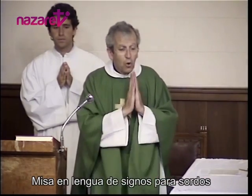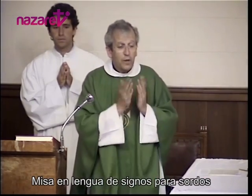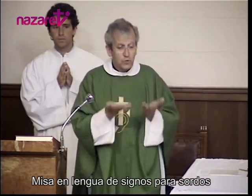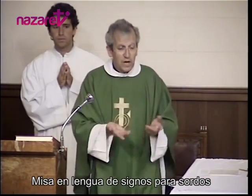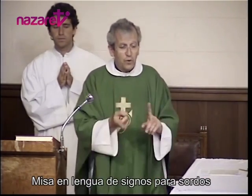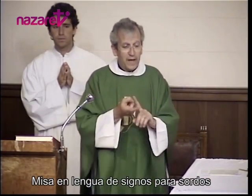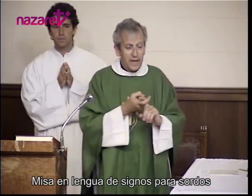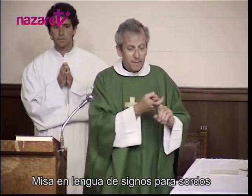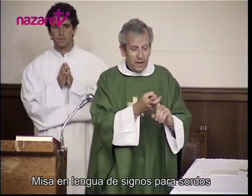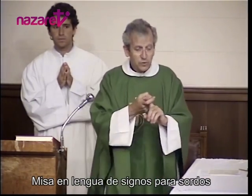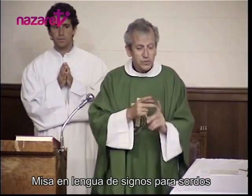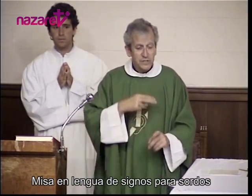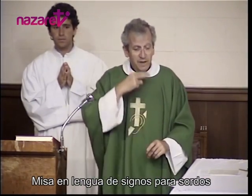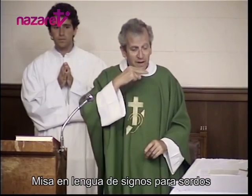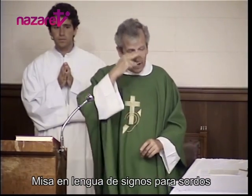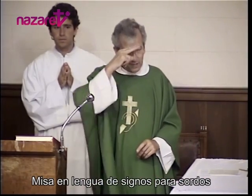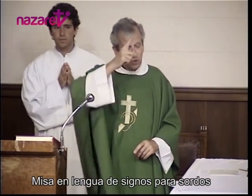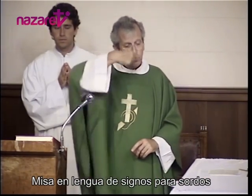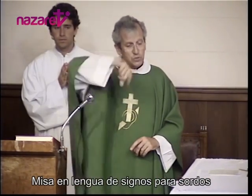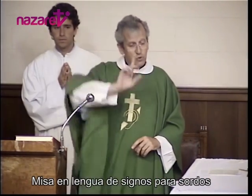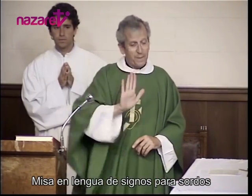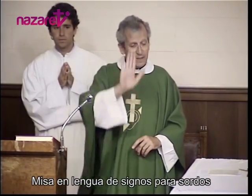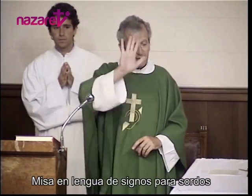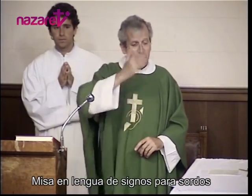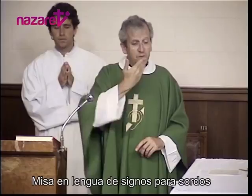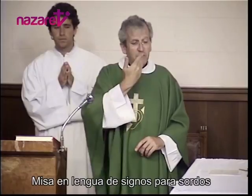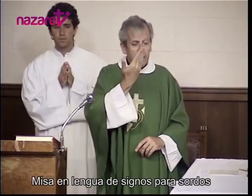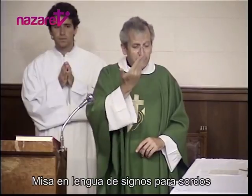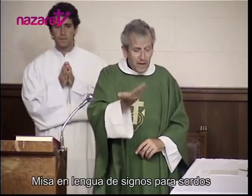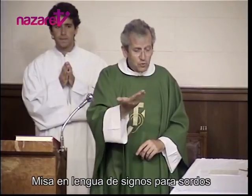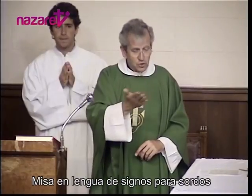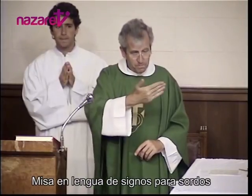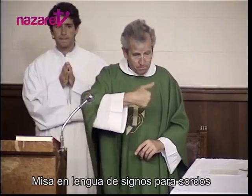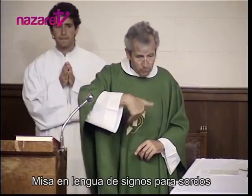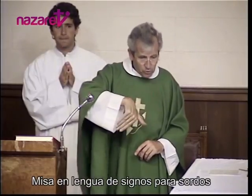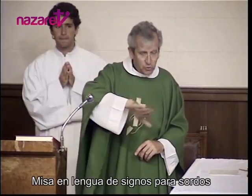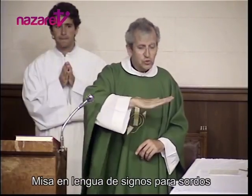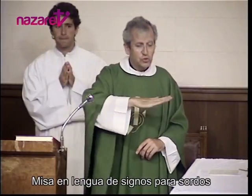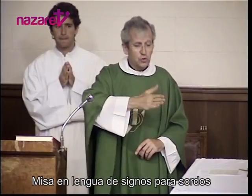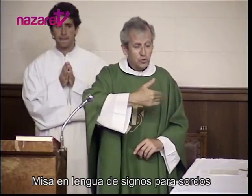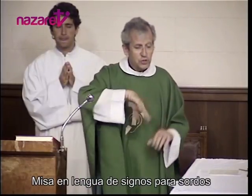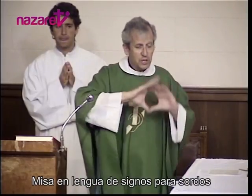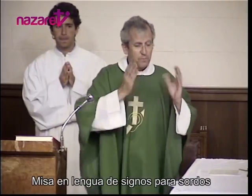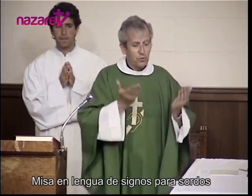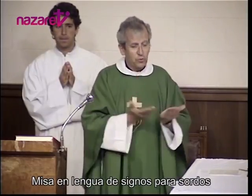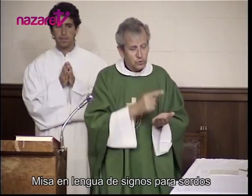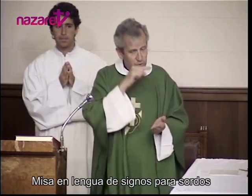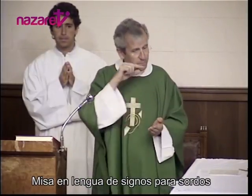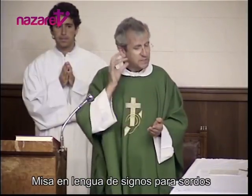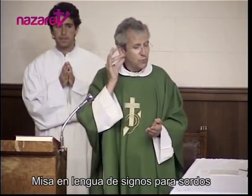Oremos ahora, hermanos, a Dios nuestro Padre y pidamos por todos nosotros y por todos los hombres y mujeres